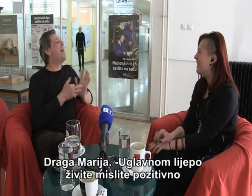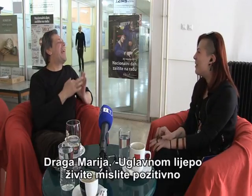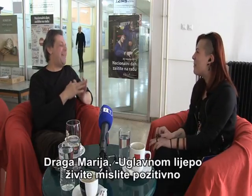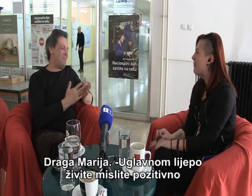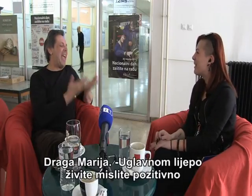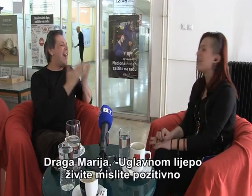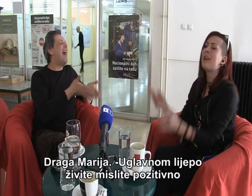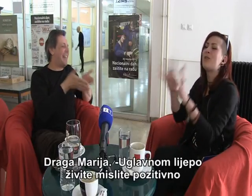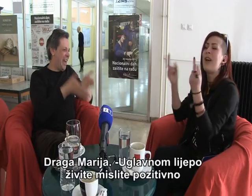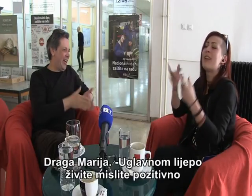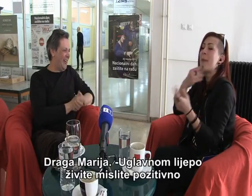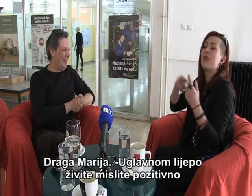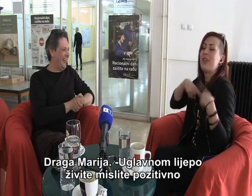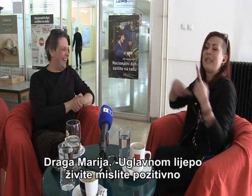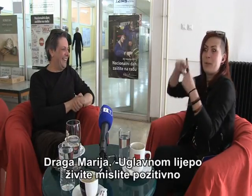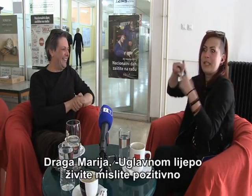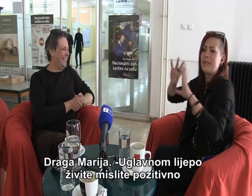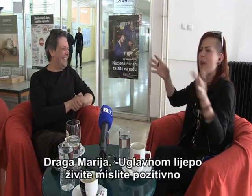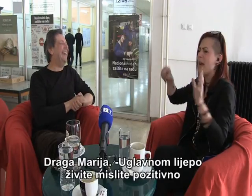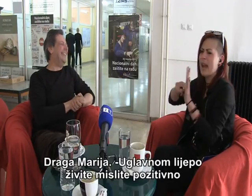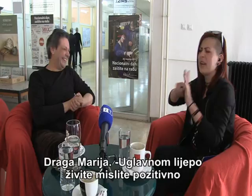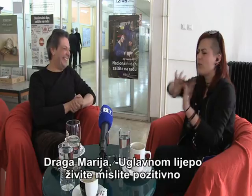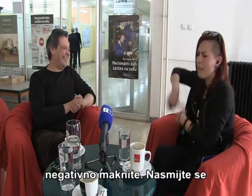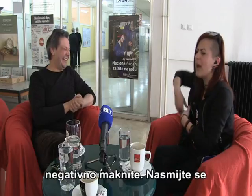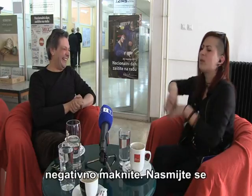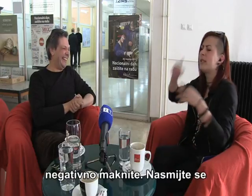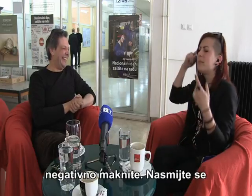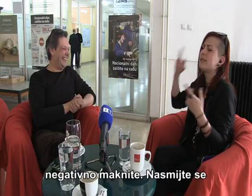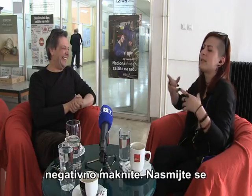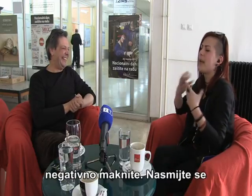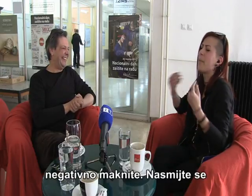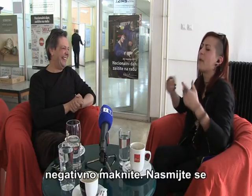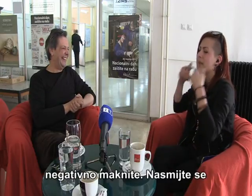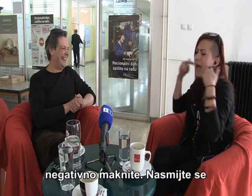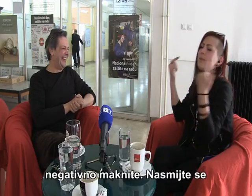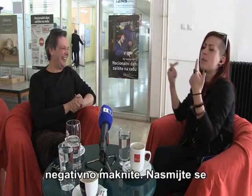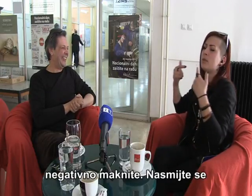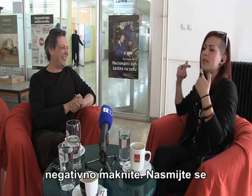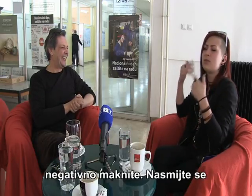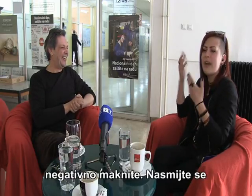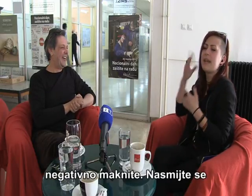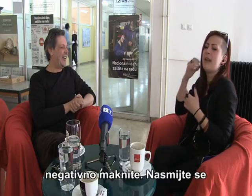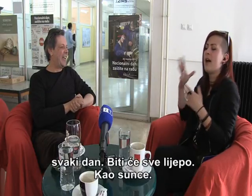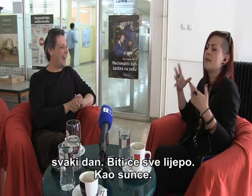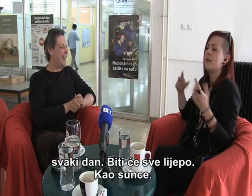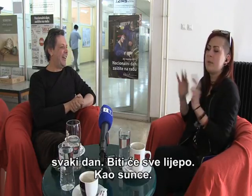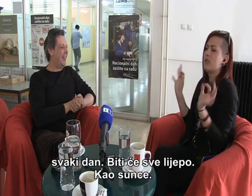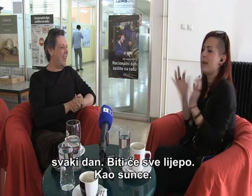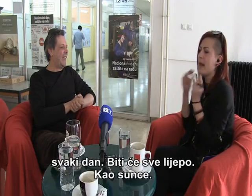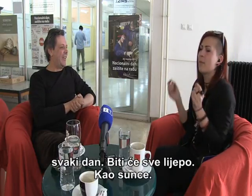Marija, uglavnom, lijepo je biti pozitivno, ne nekad ćemo lijepo je, znaš mi emocije u svaki dan, bit će se lijepo